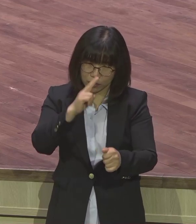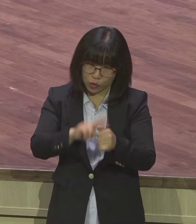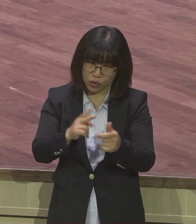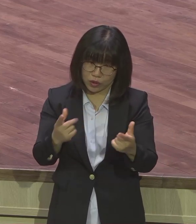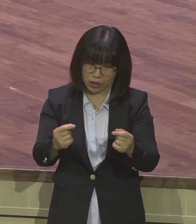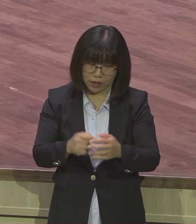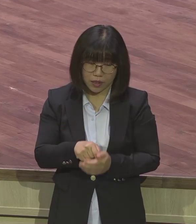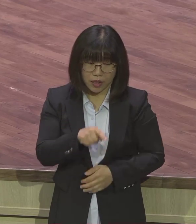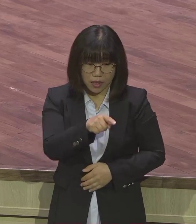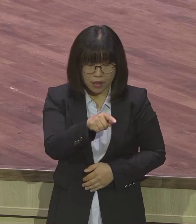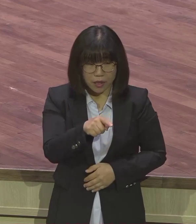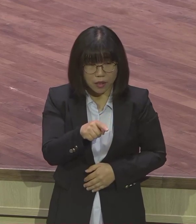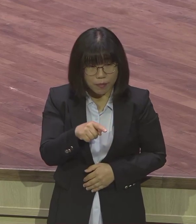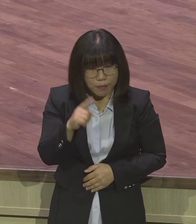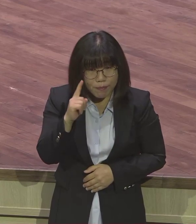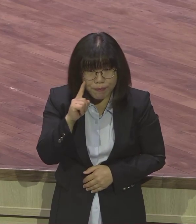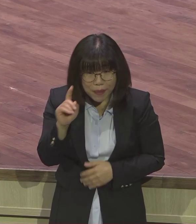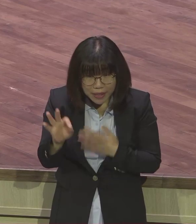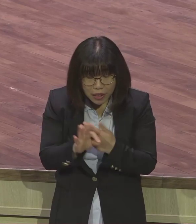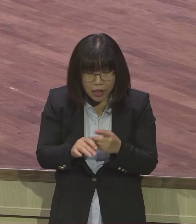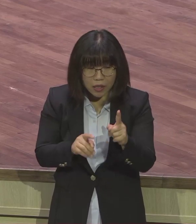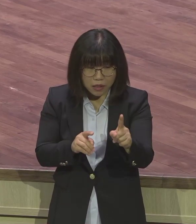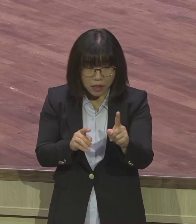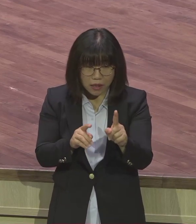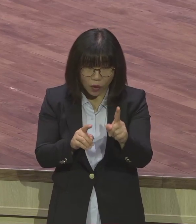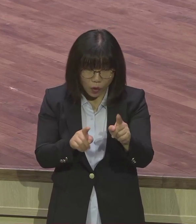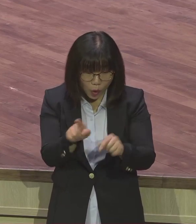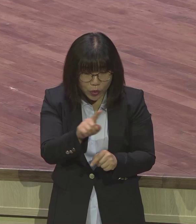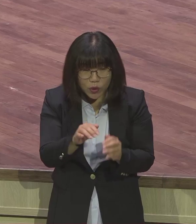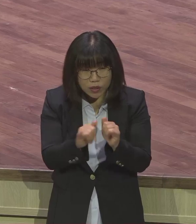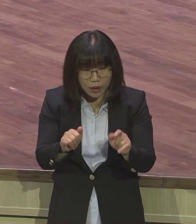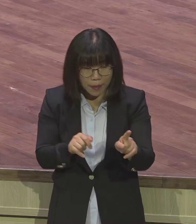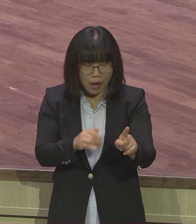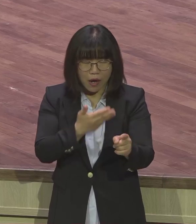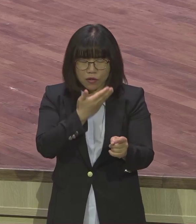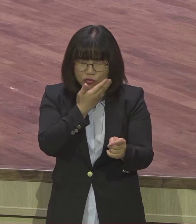저분은 있어야 돼. 정말 중요해. 너무너무 진짜.